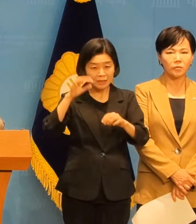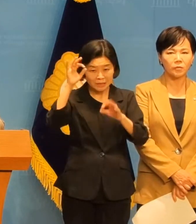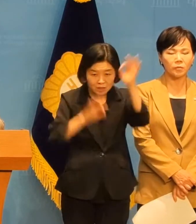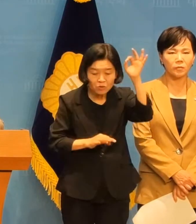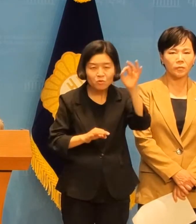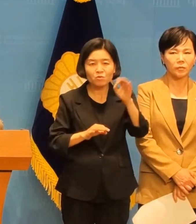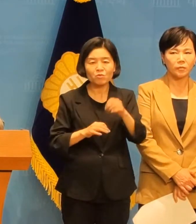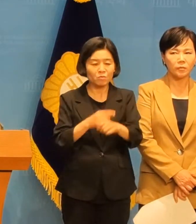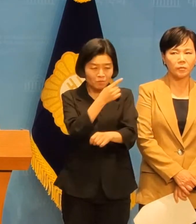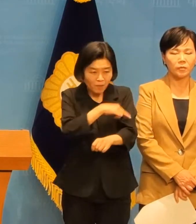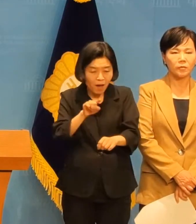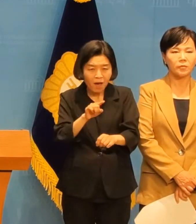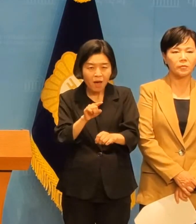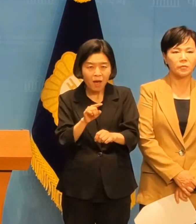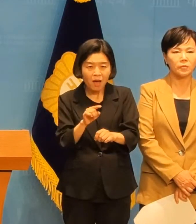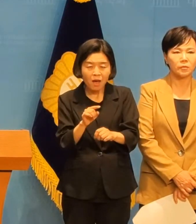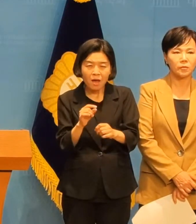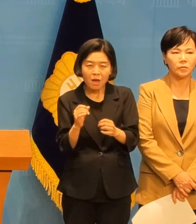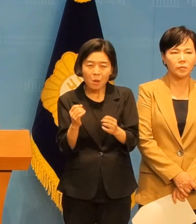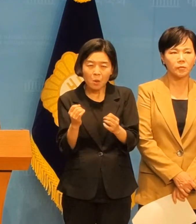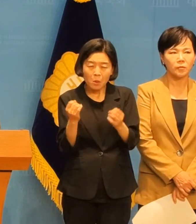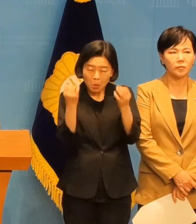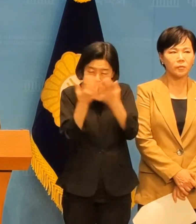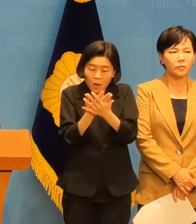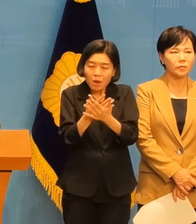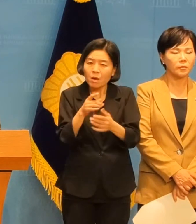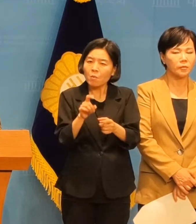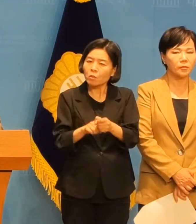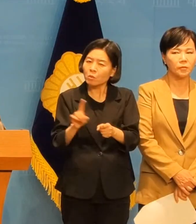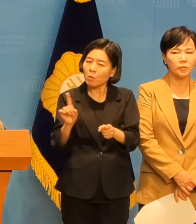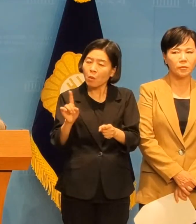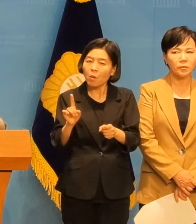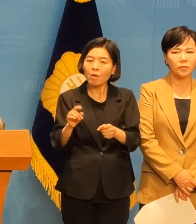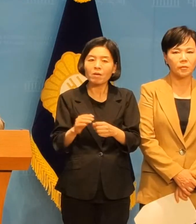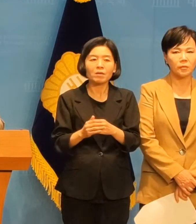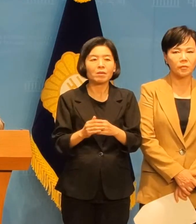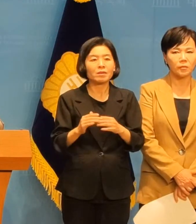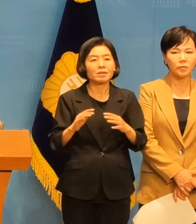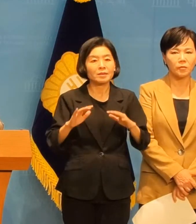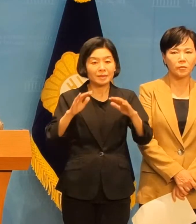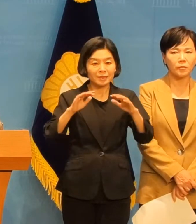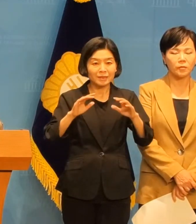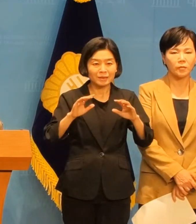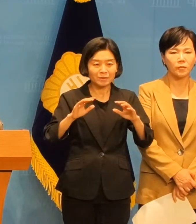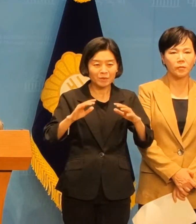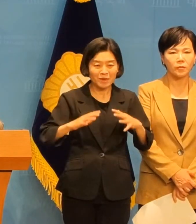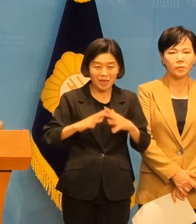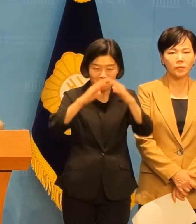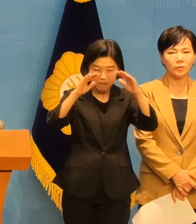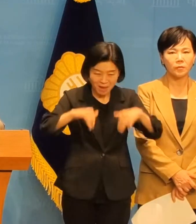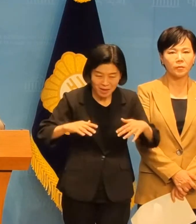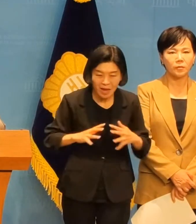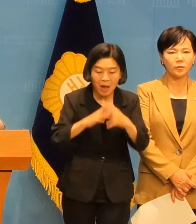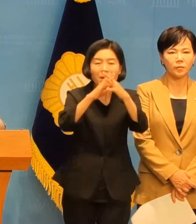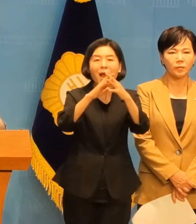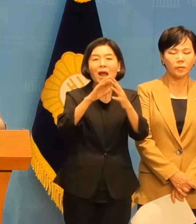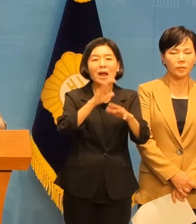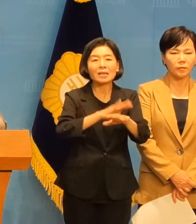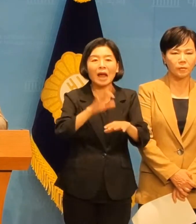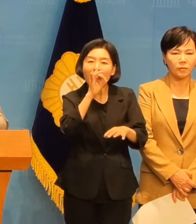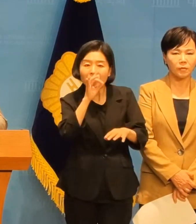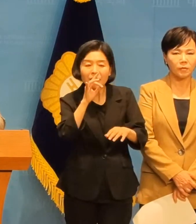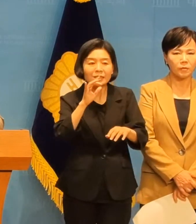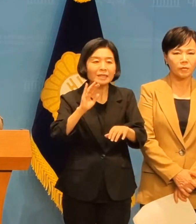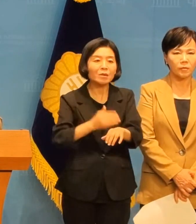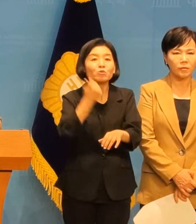감추기 위한 의도인지 모르겠으나 재개발이 잘 안 되는 것이 강북지역의 민주당 국회의원들 책임이다.